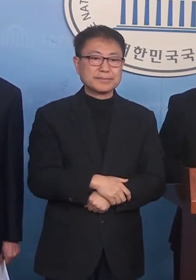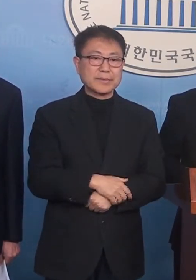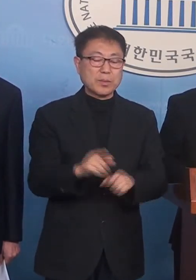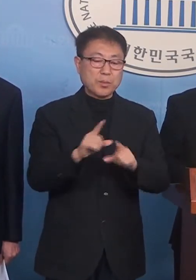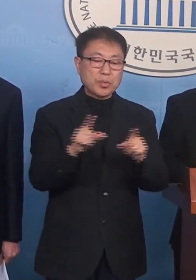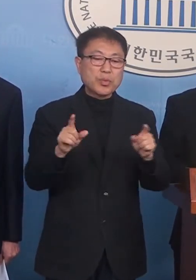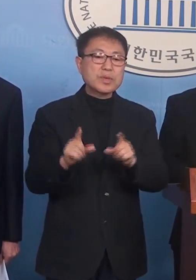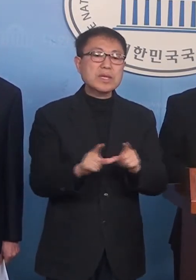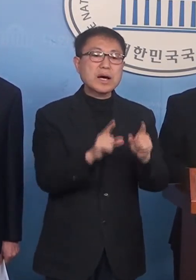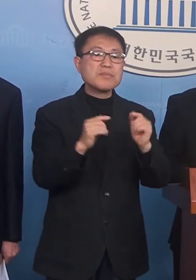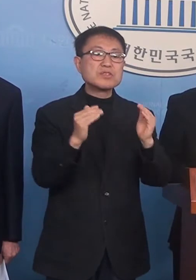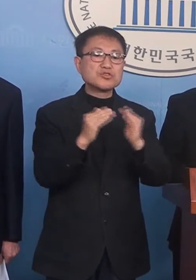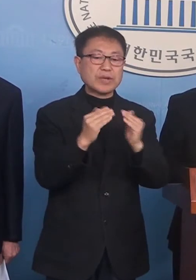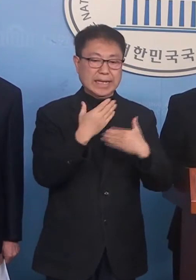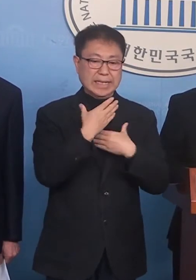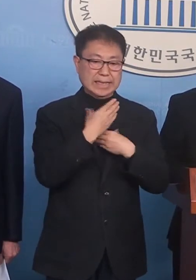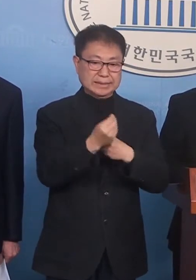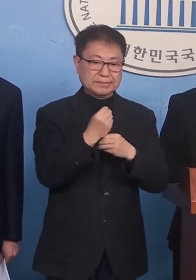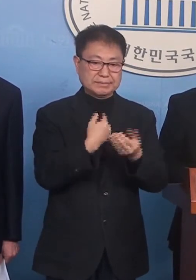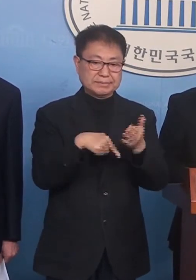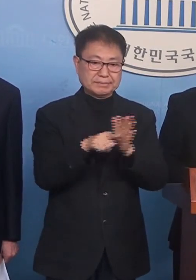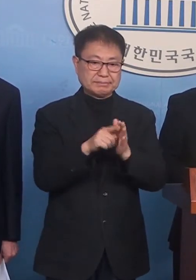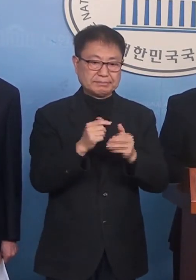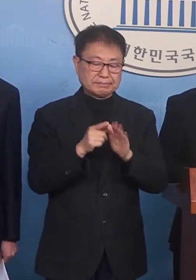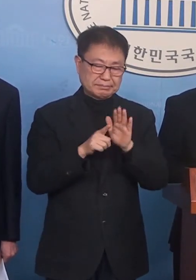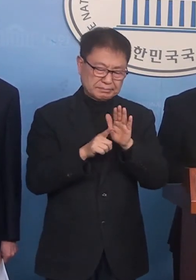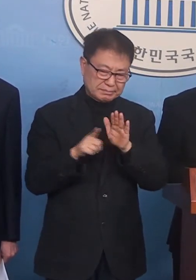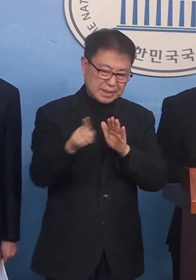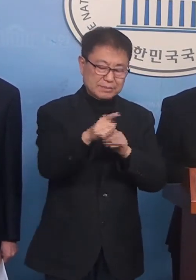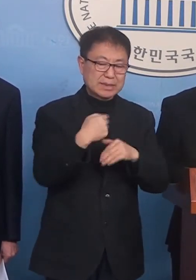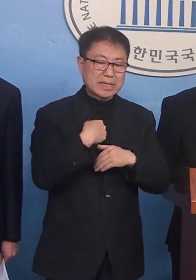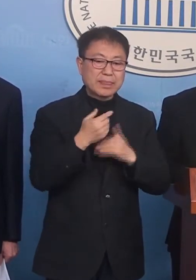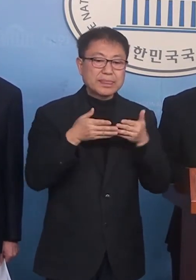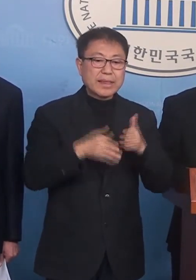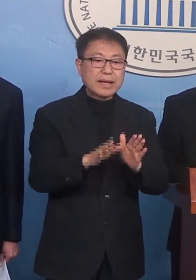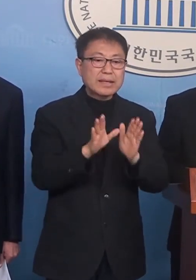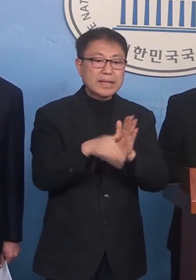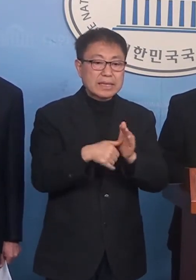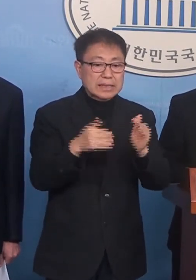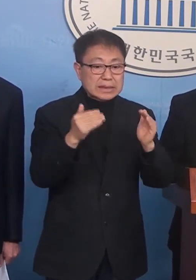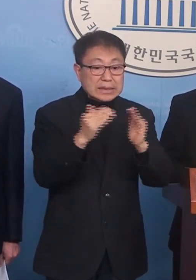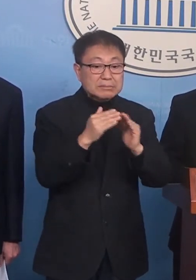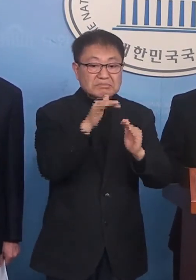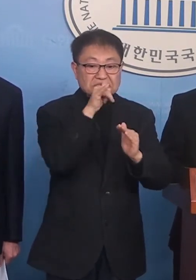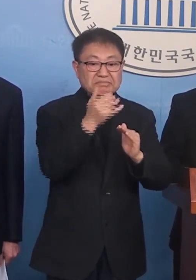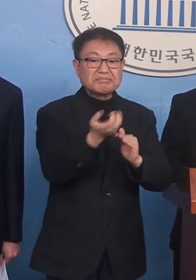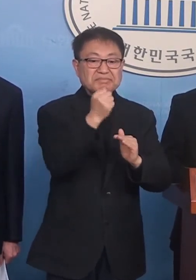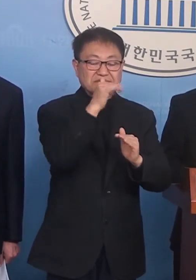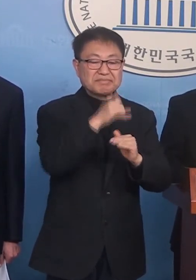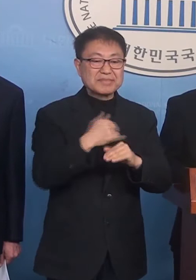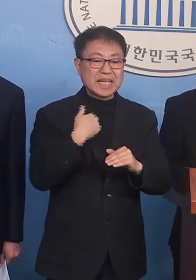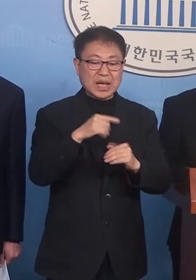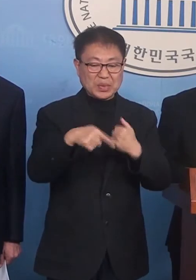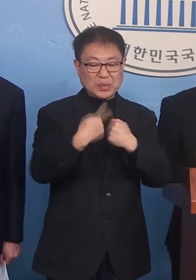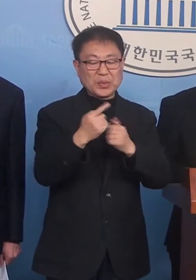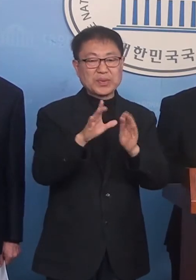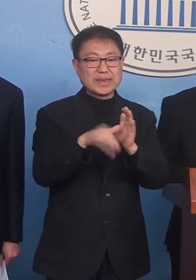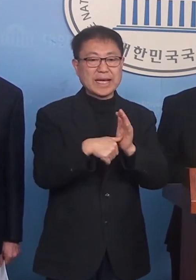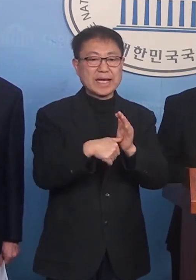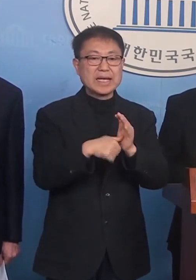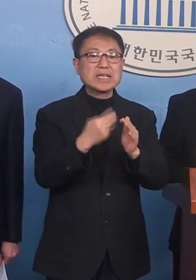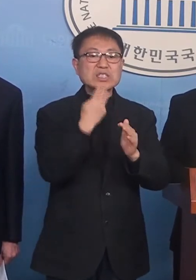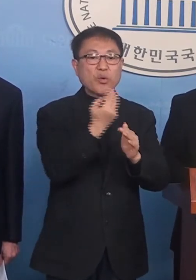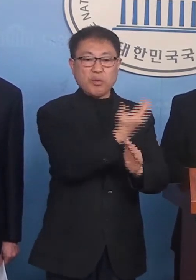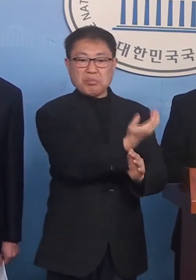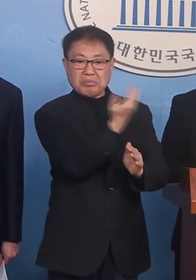서민들의 주거 안정에 앞장서겠습니다. 제가 태어날 때에는 거주할 집이 있었습니다. 초등학교 때